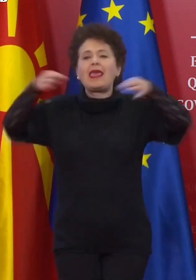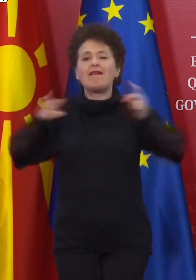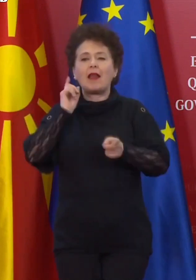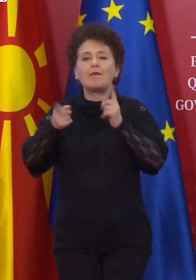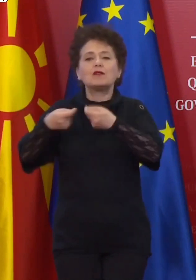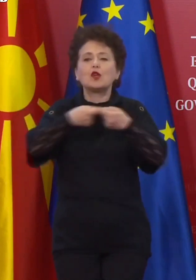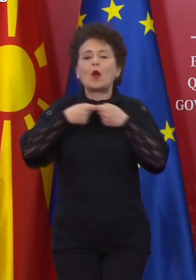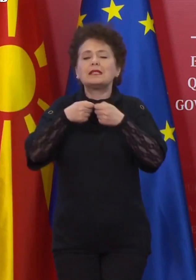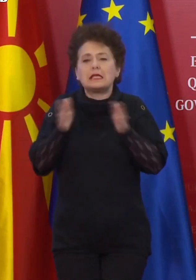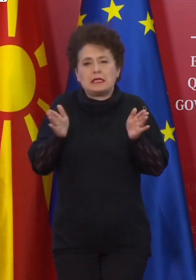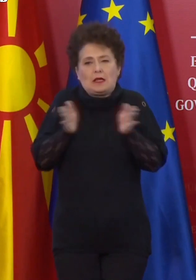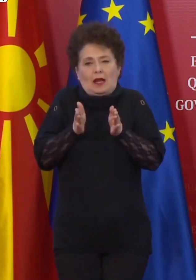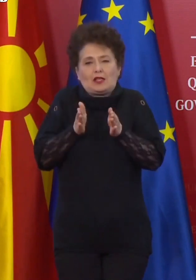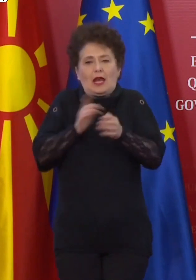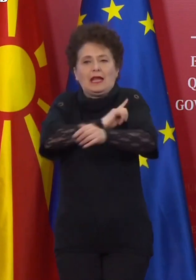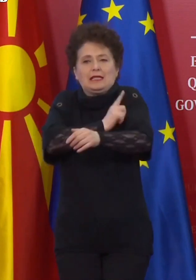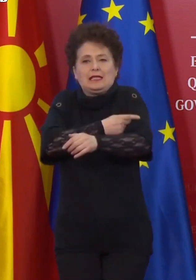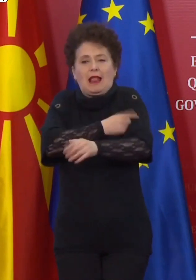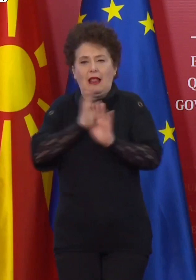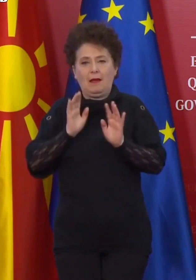организира со ограничување на капацитетот